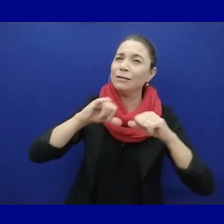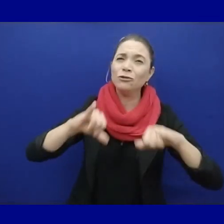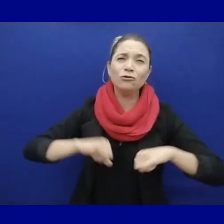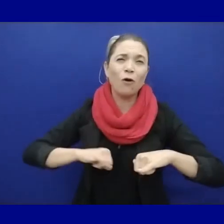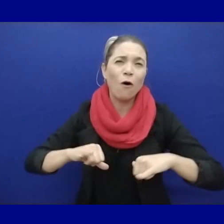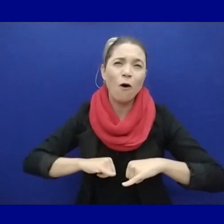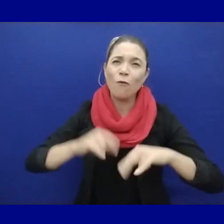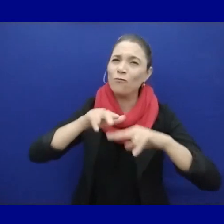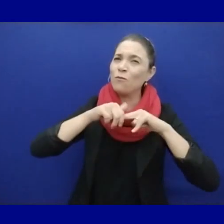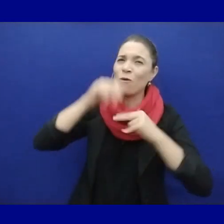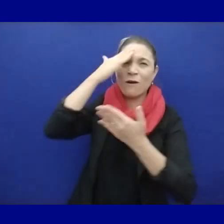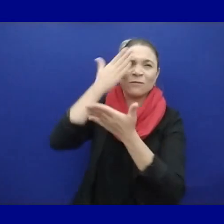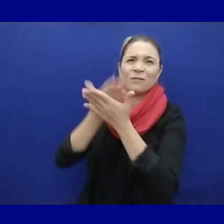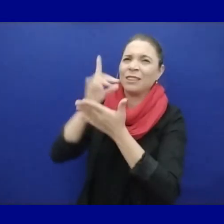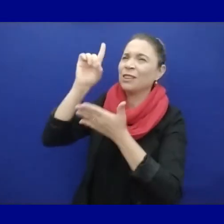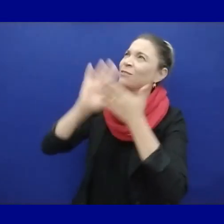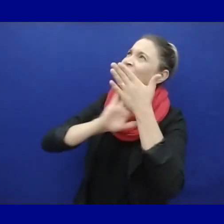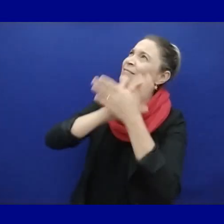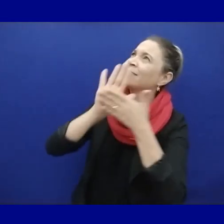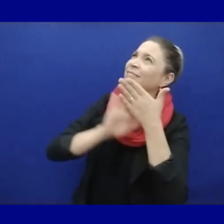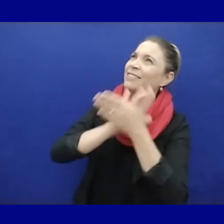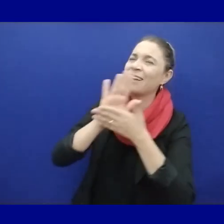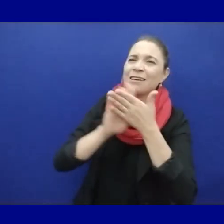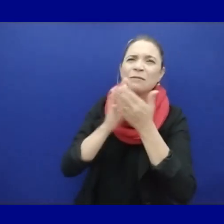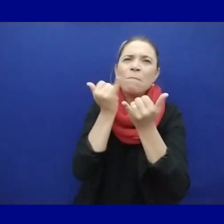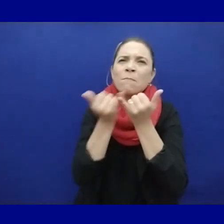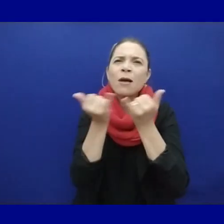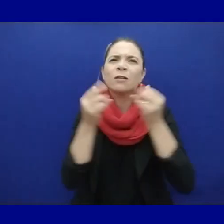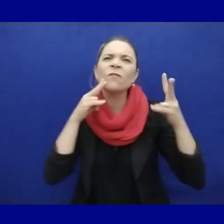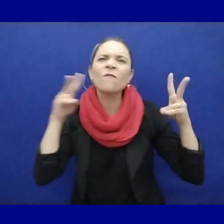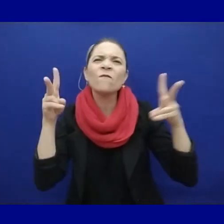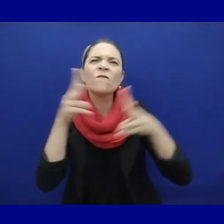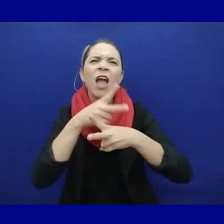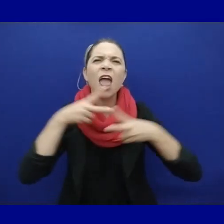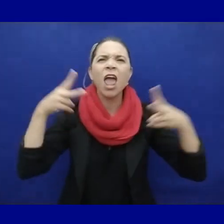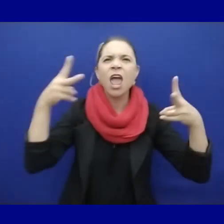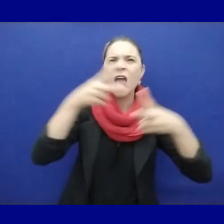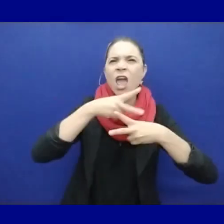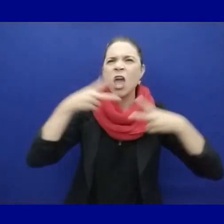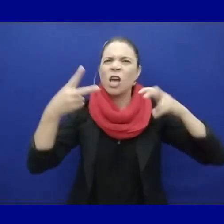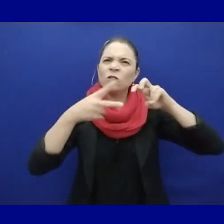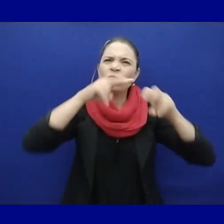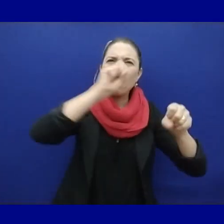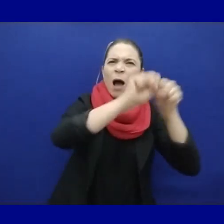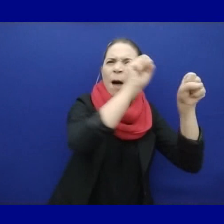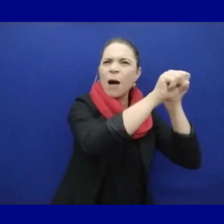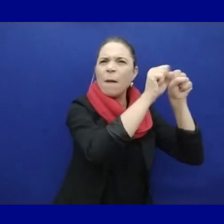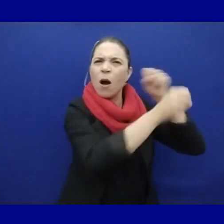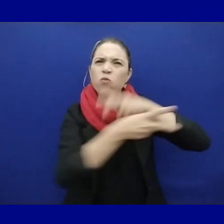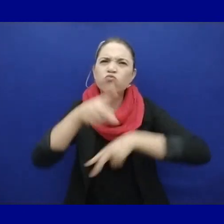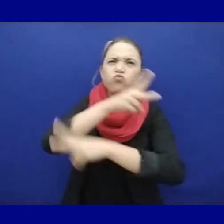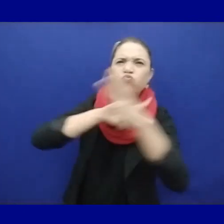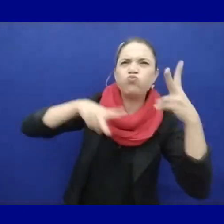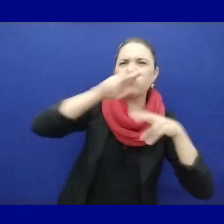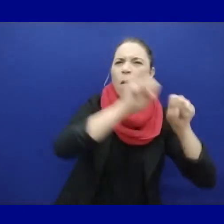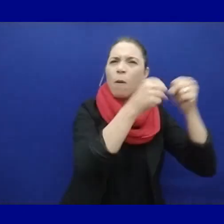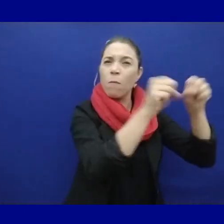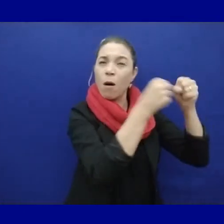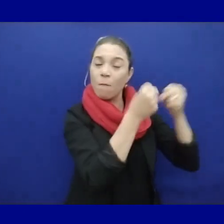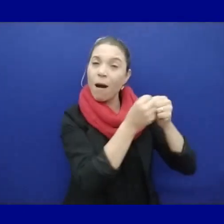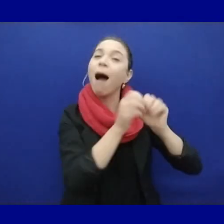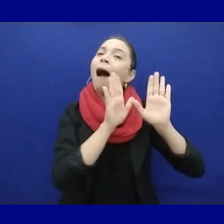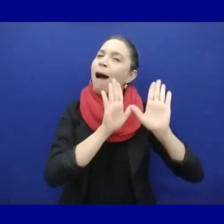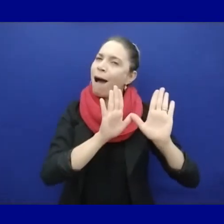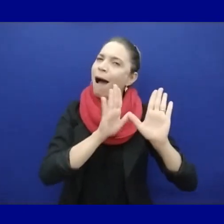como de parturiente. Como o vento oriental destruíste as naus de Tarsis. Como temos ouvido